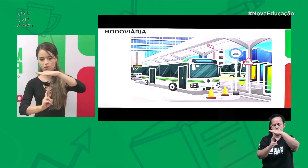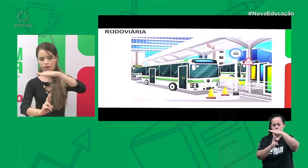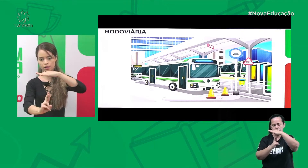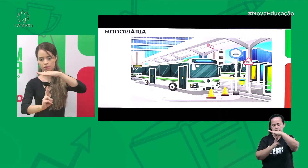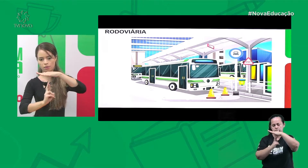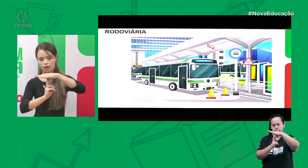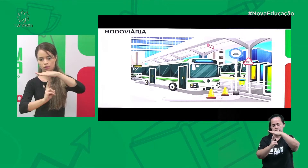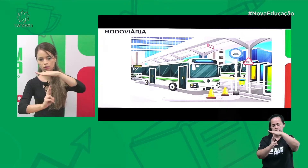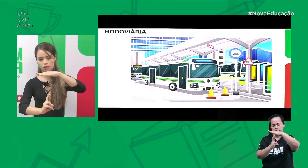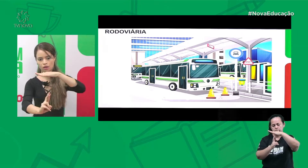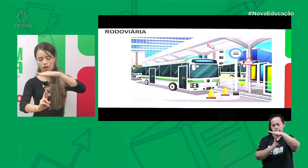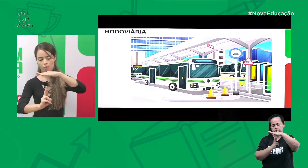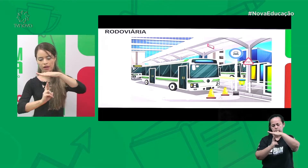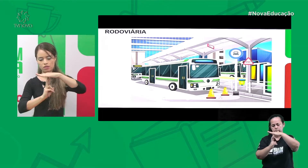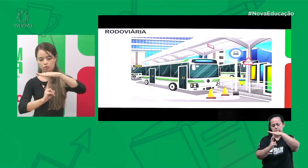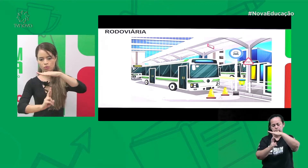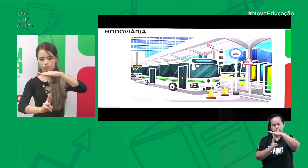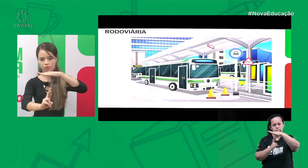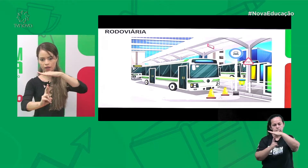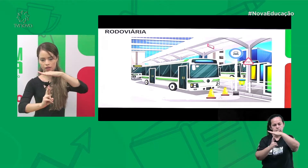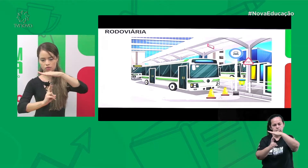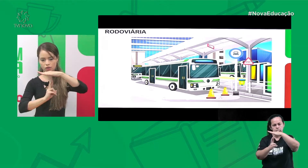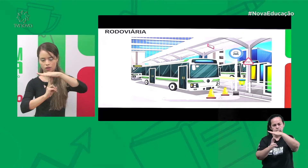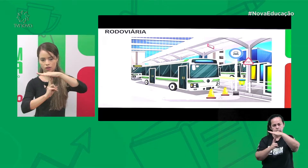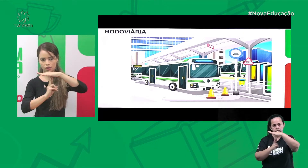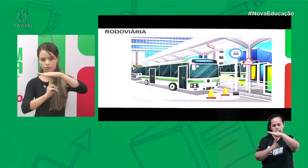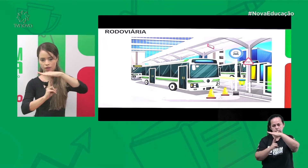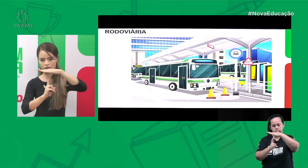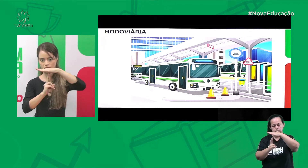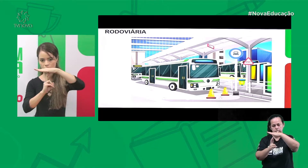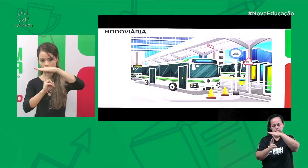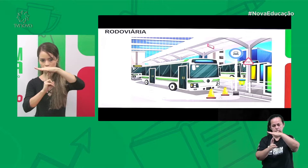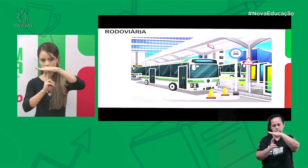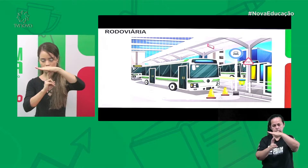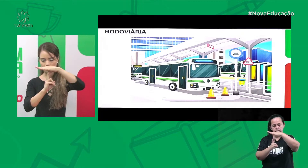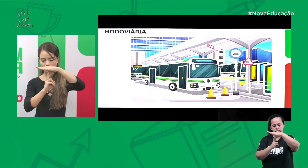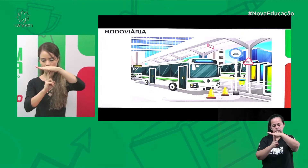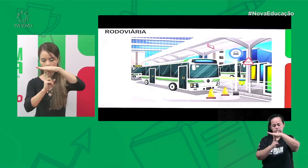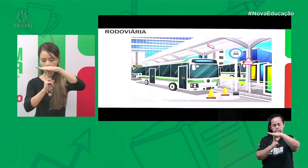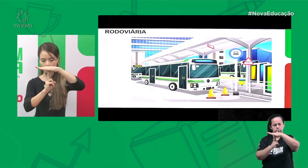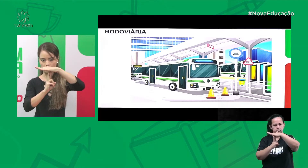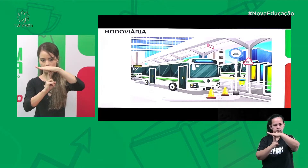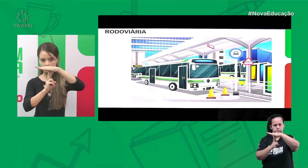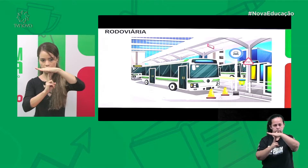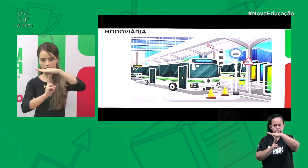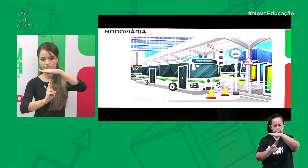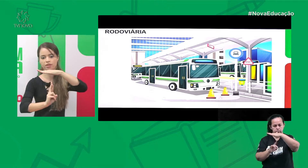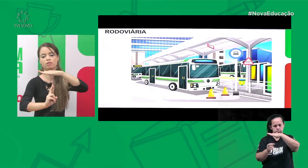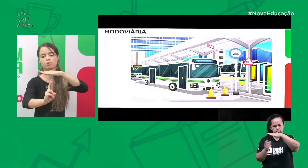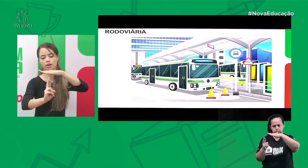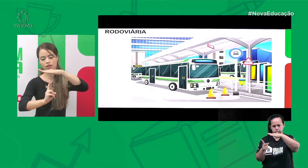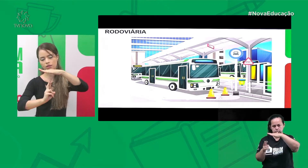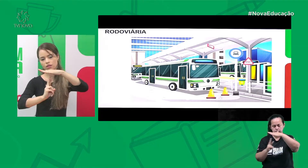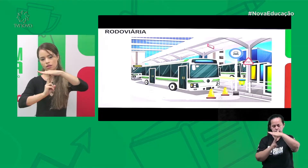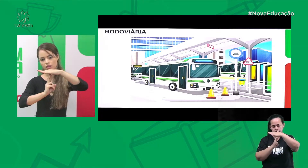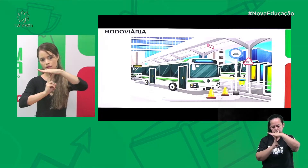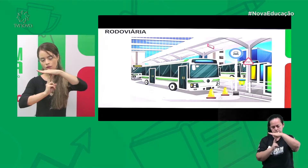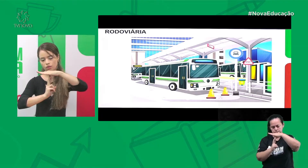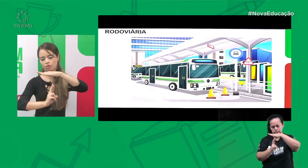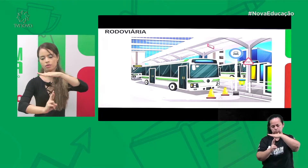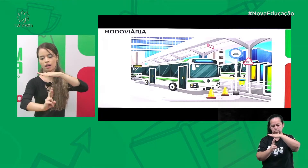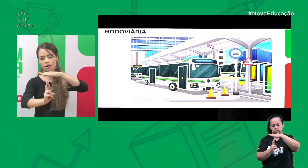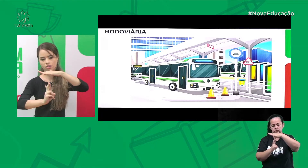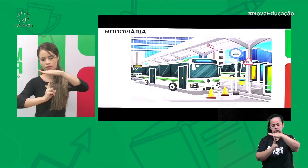assim, o R embaixo. É parecido com feira, só que em feira a gente não aproxima para frente o R.